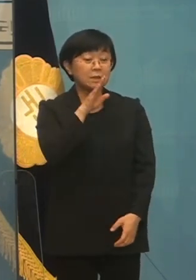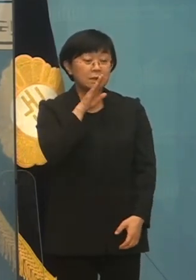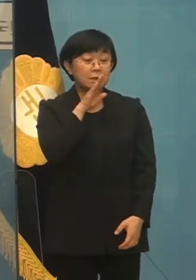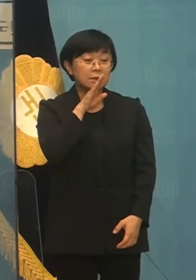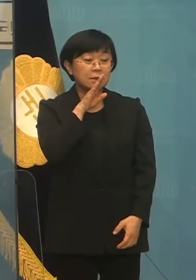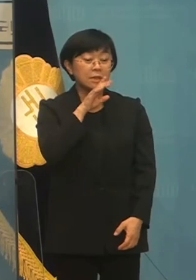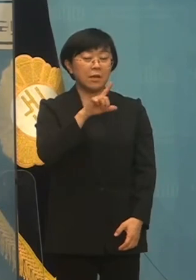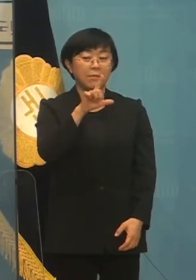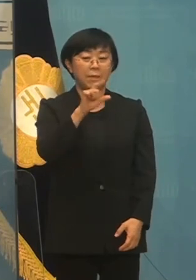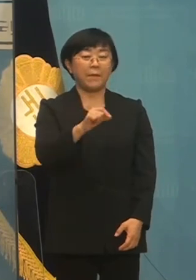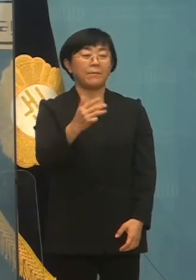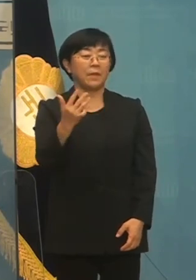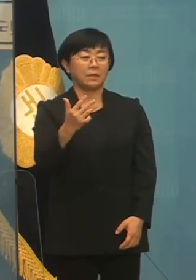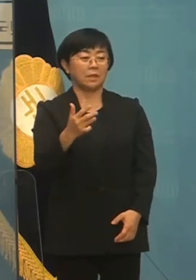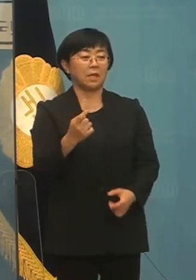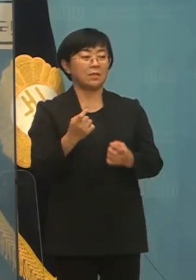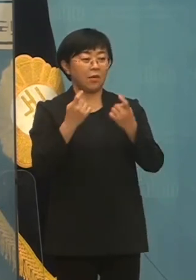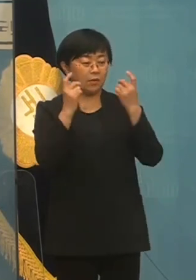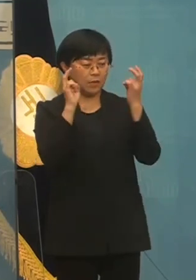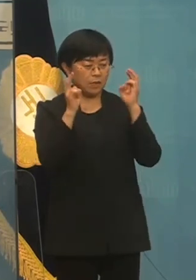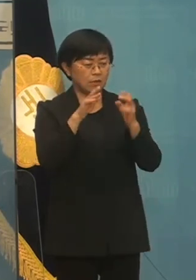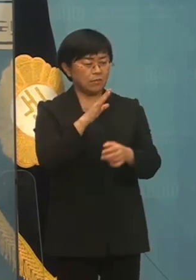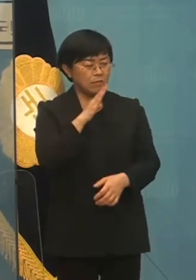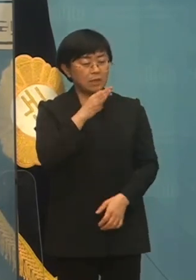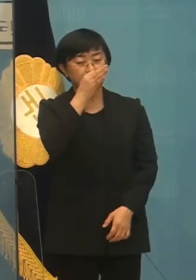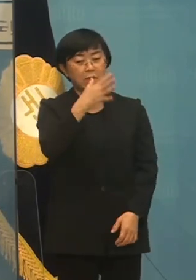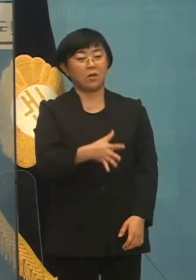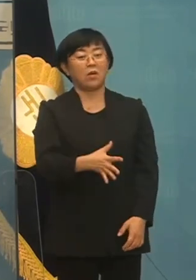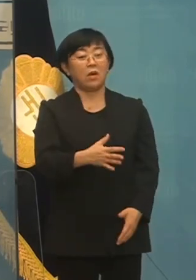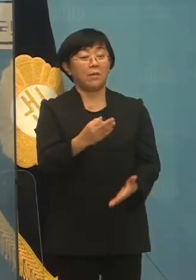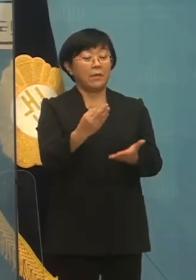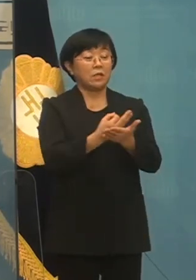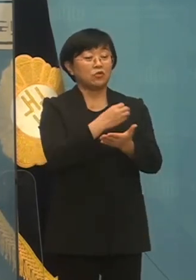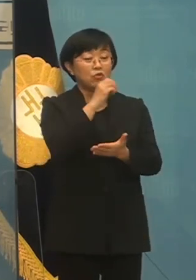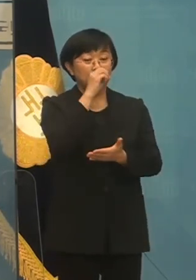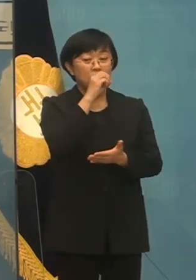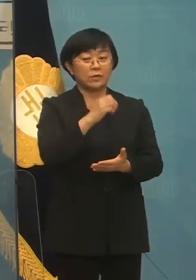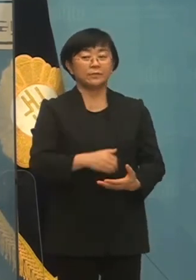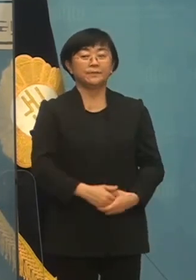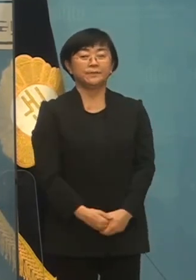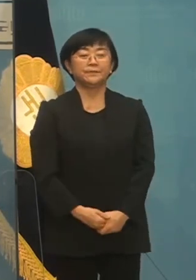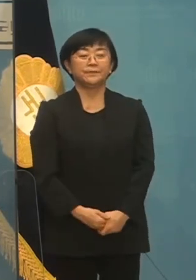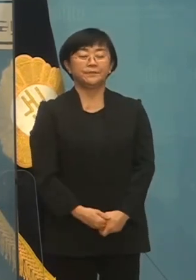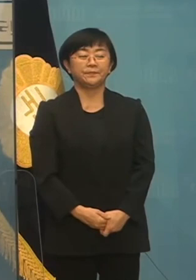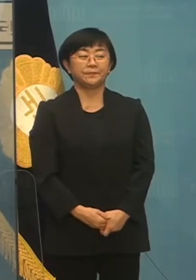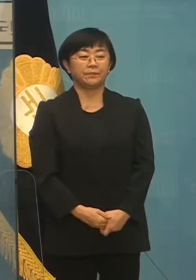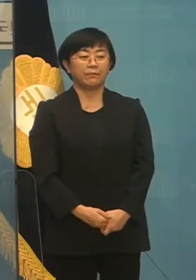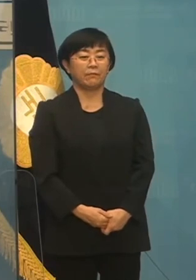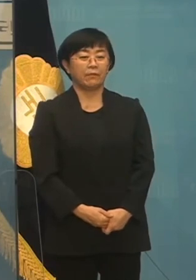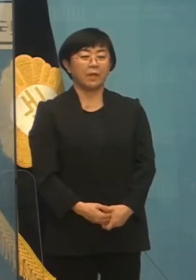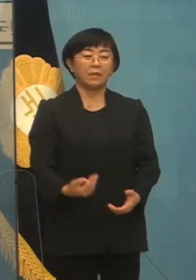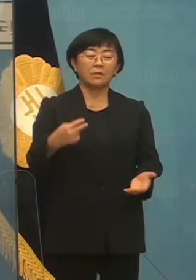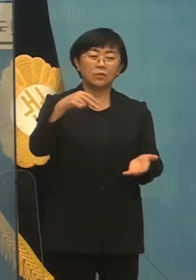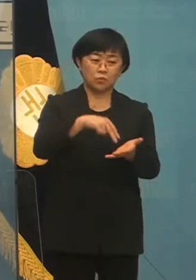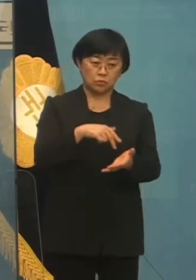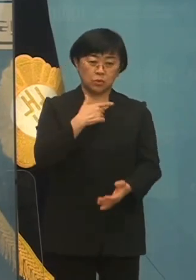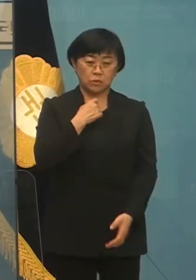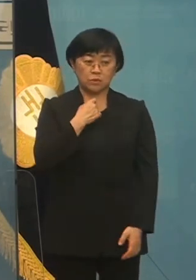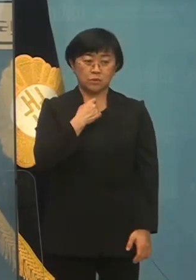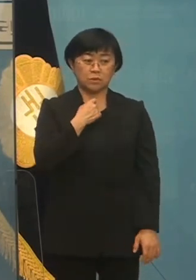우리 18,000개 여행사들은 정말 힘듭니다. 매출 제로입니다. 일어서고 싶습니다.